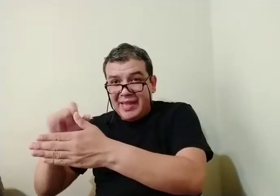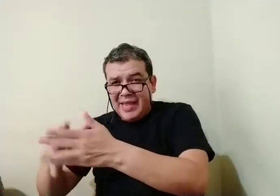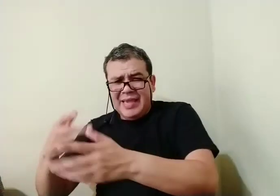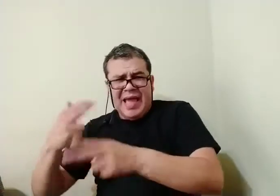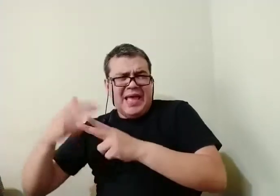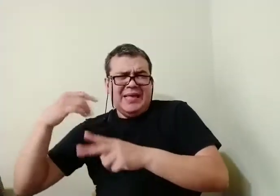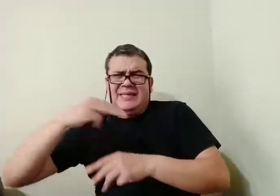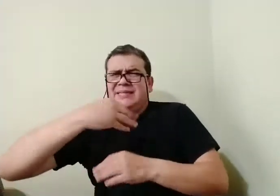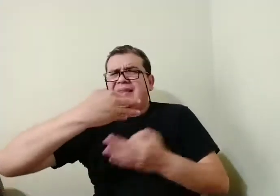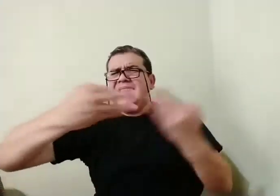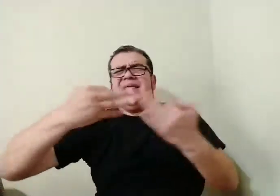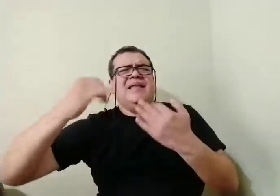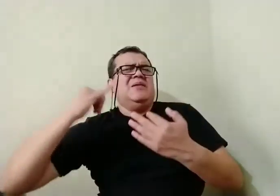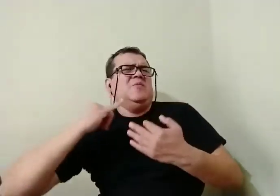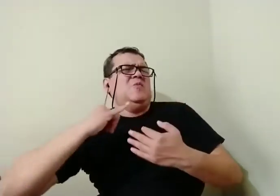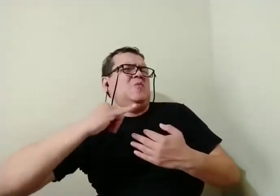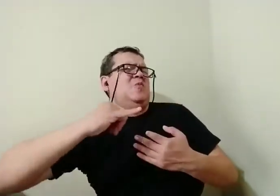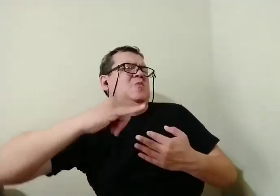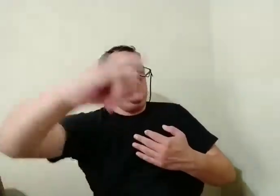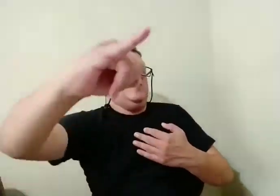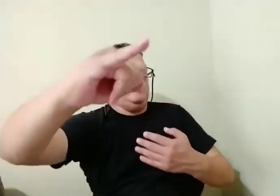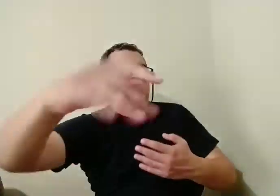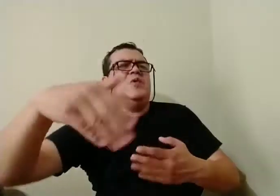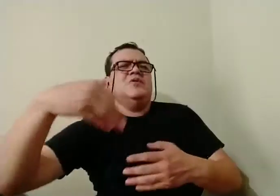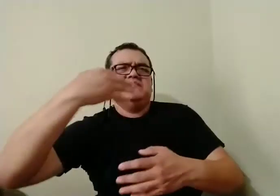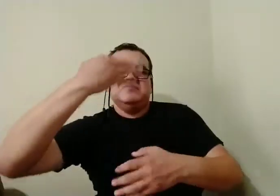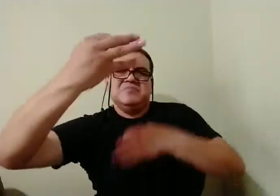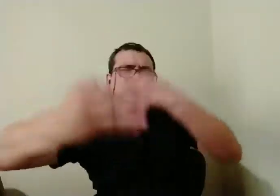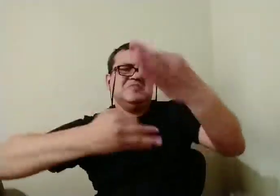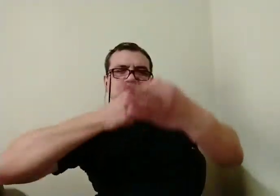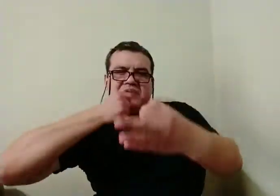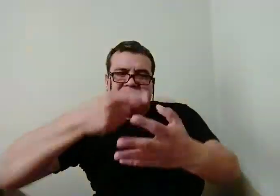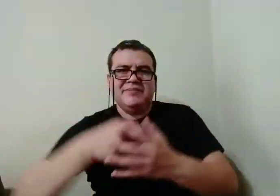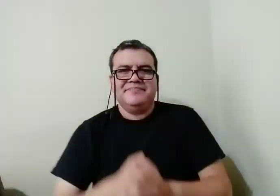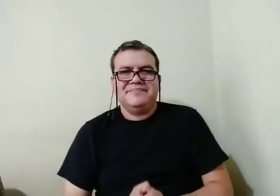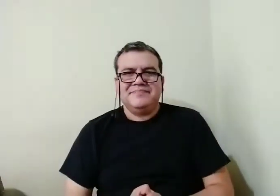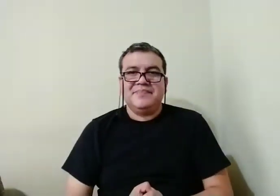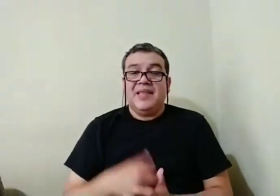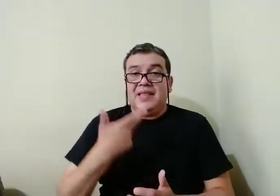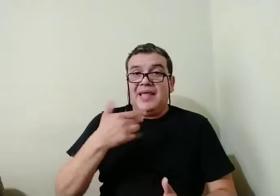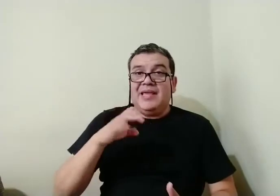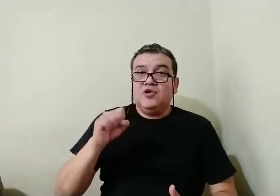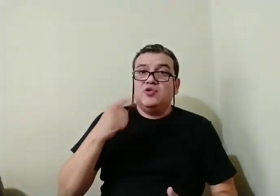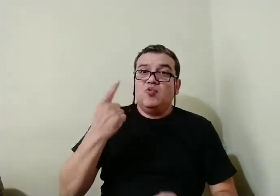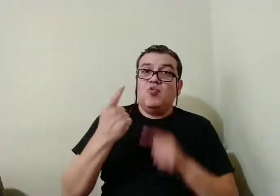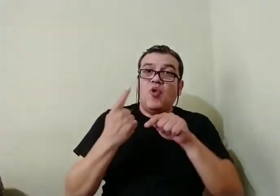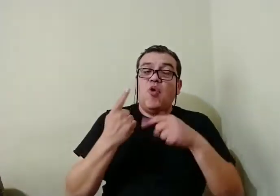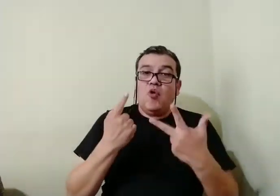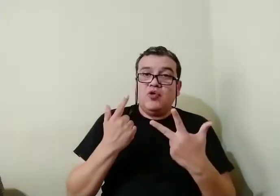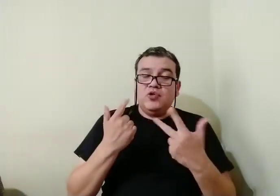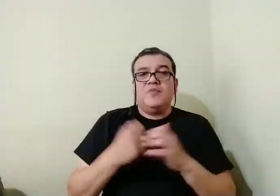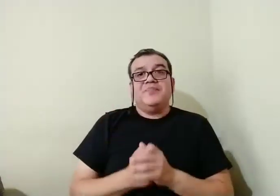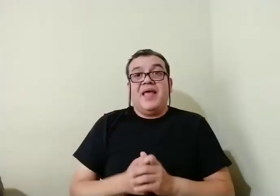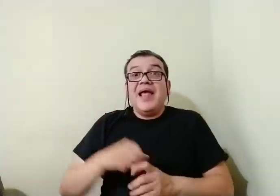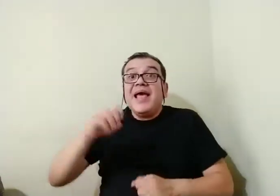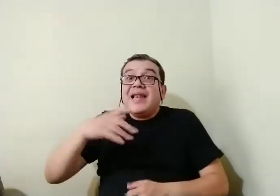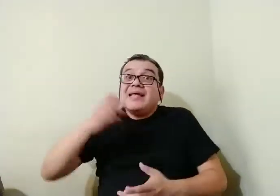prepararía para compartir el mensaje de la cruz con un poder que cambiaría la vida